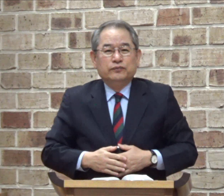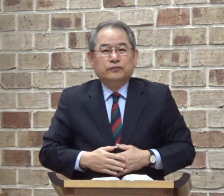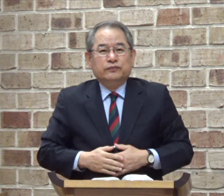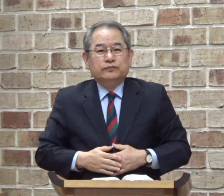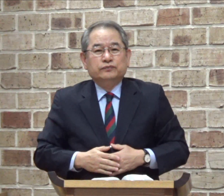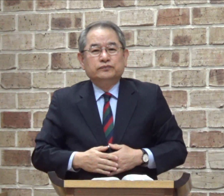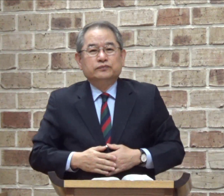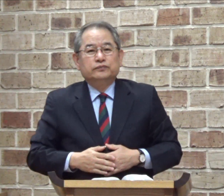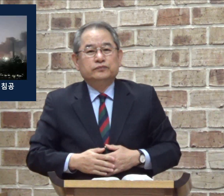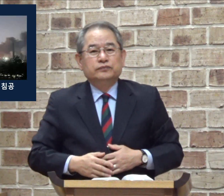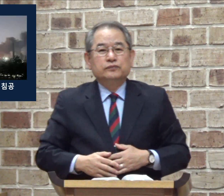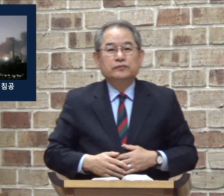대립하며 갈등을 겪고 있습니다.